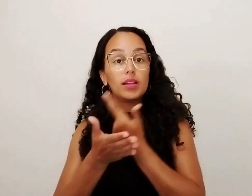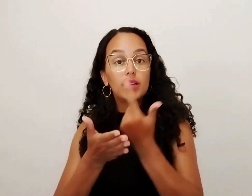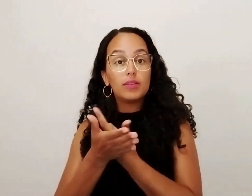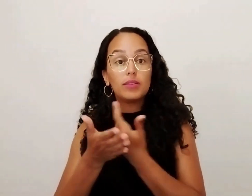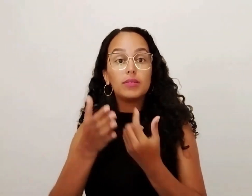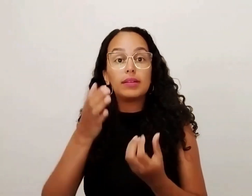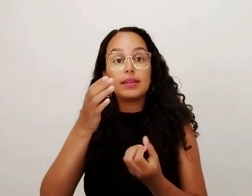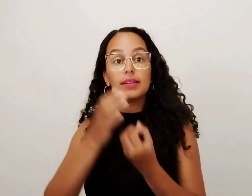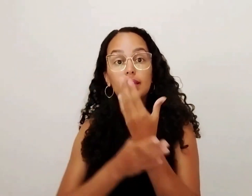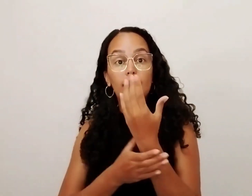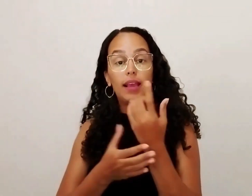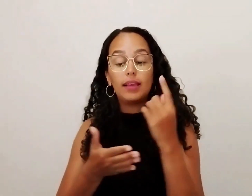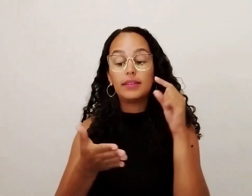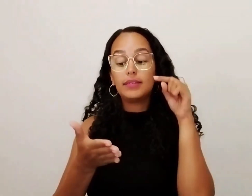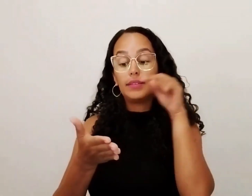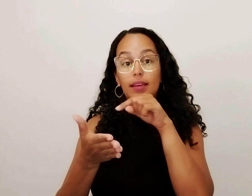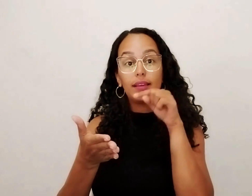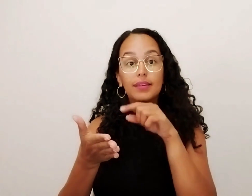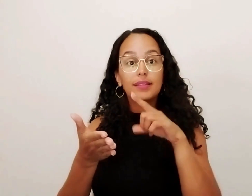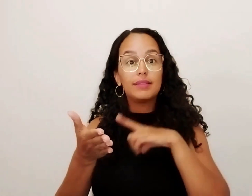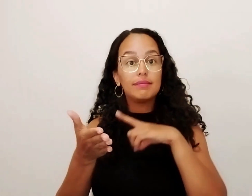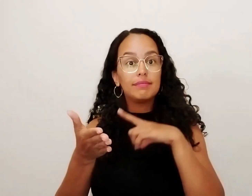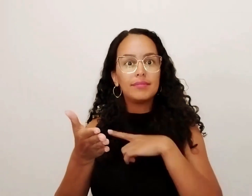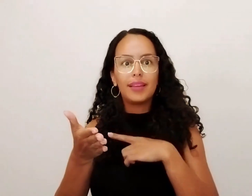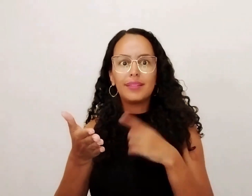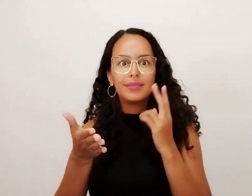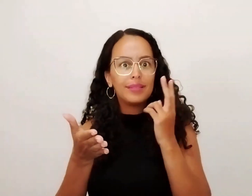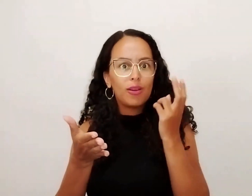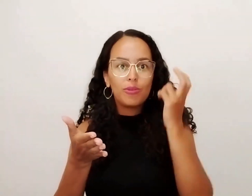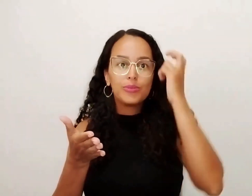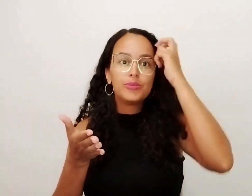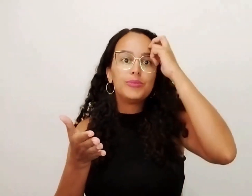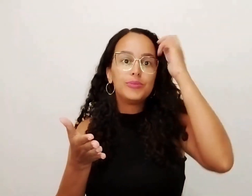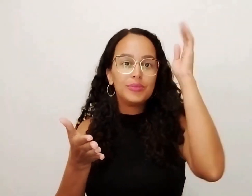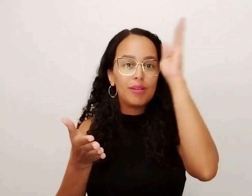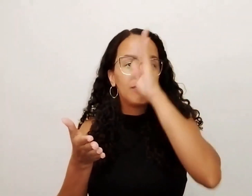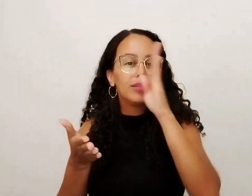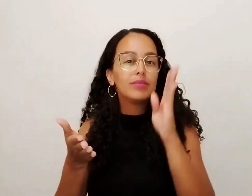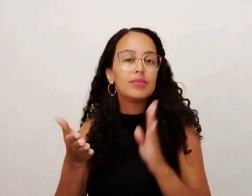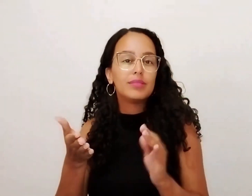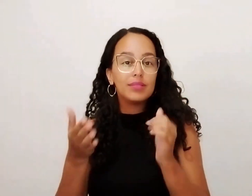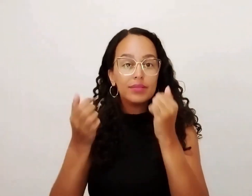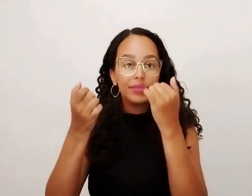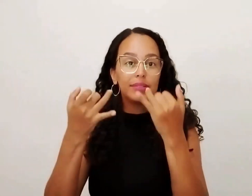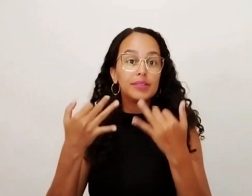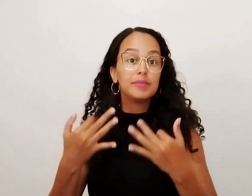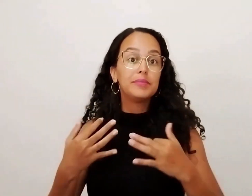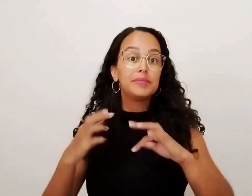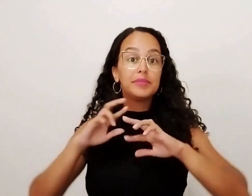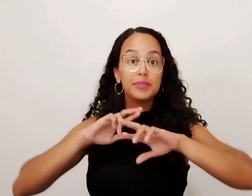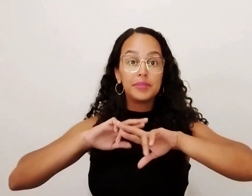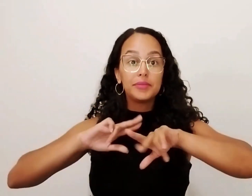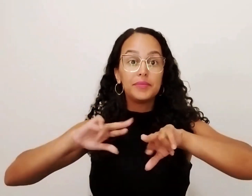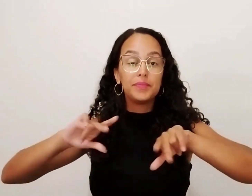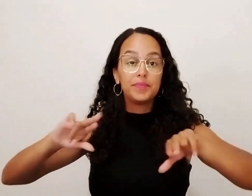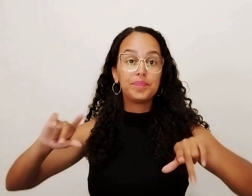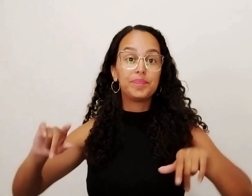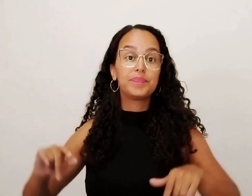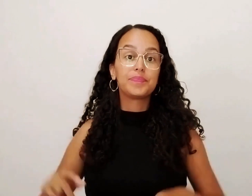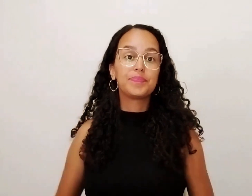A linguagem usada para tornar isso possível é uma grande mistura